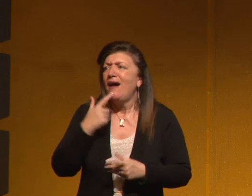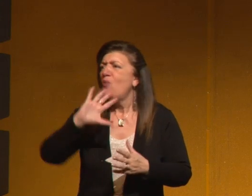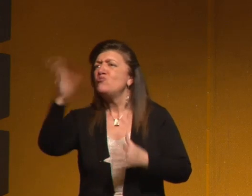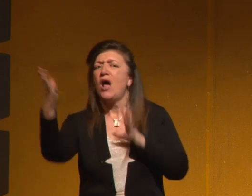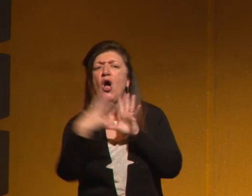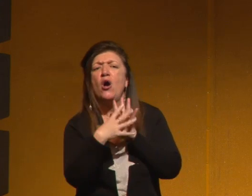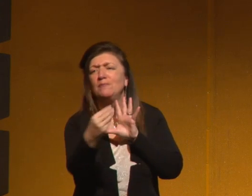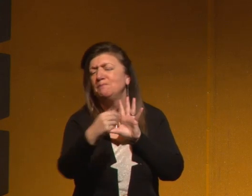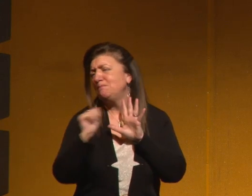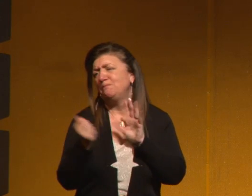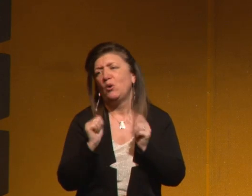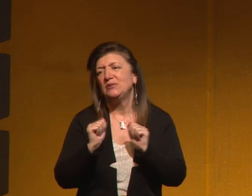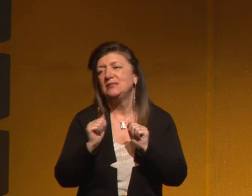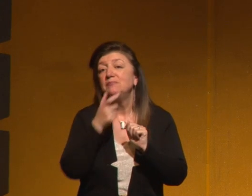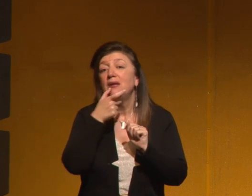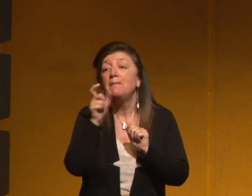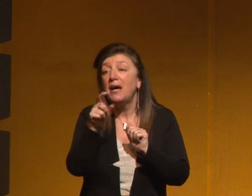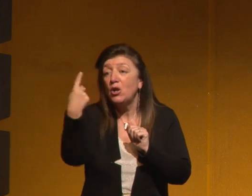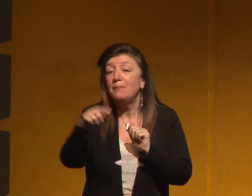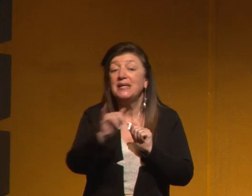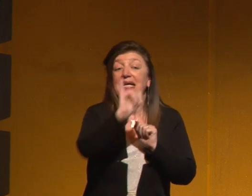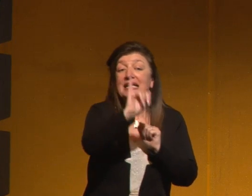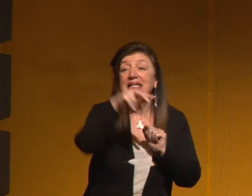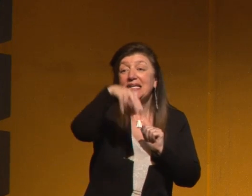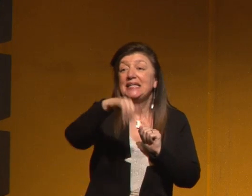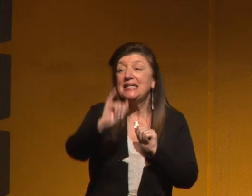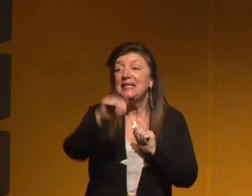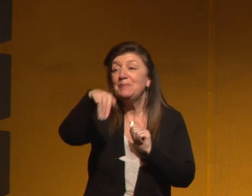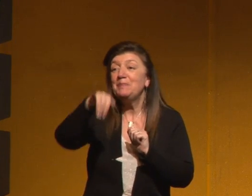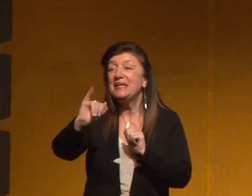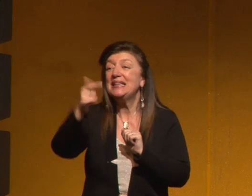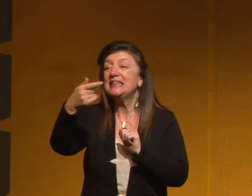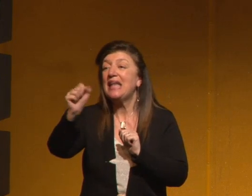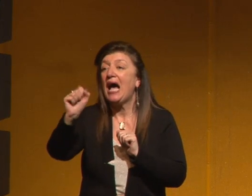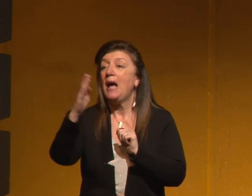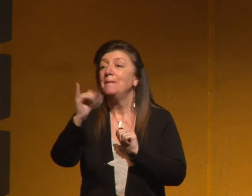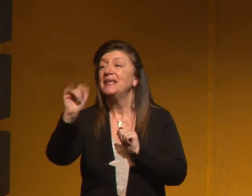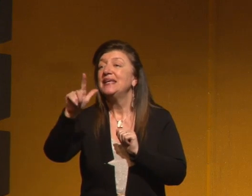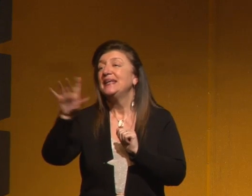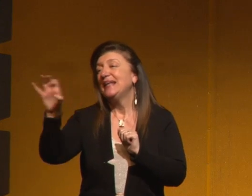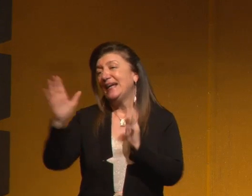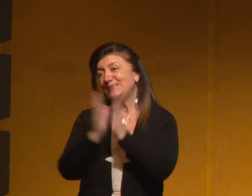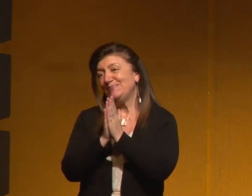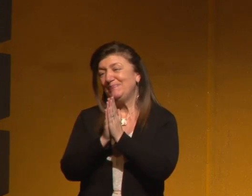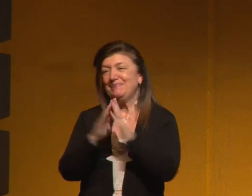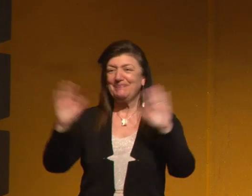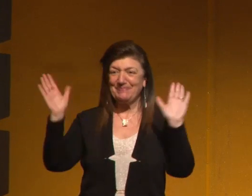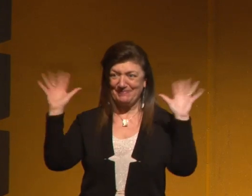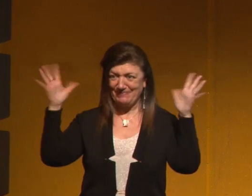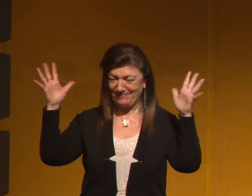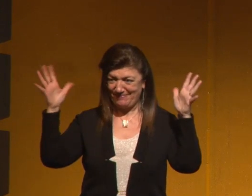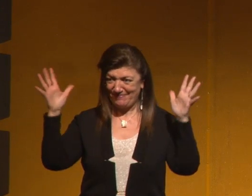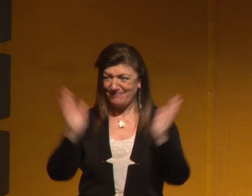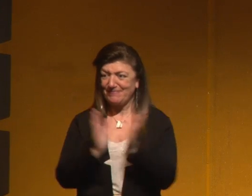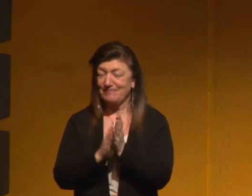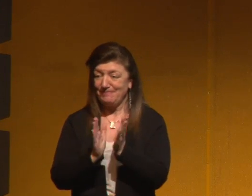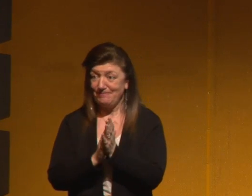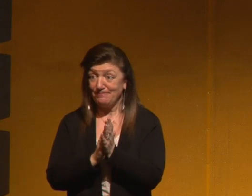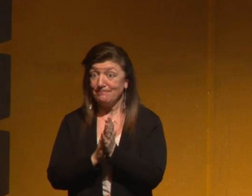la parola è inimitabile sapete tra l'altro è anche stato